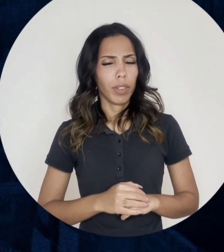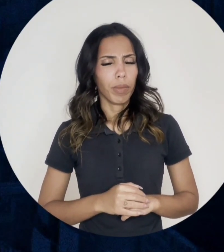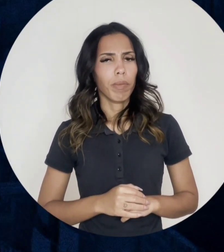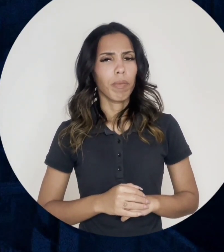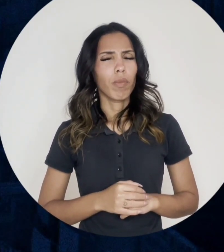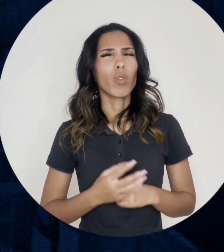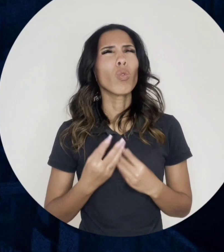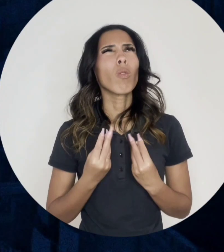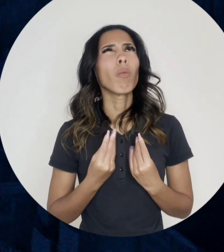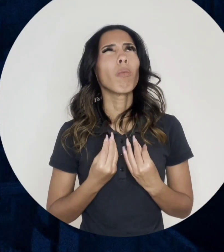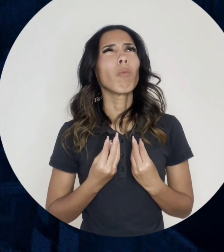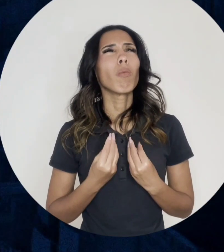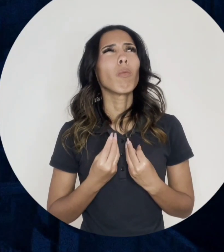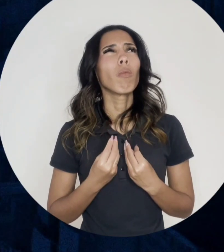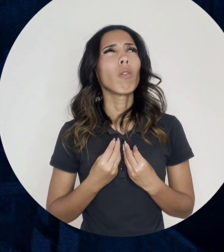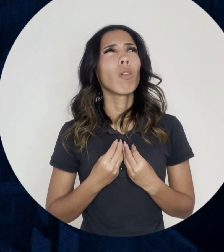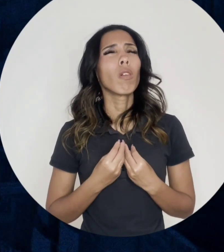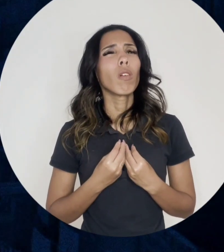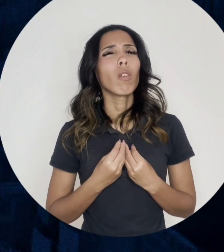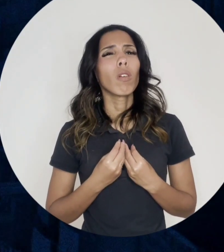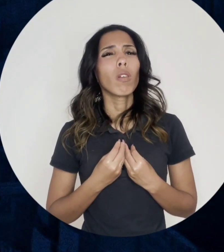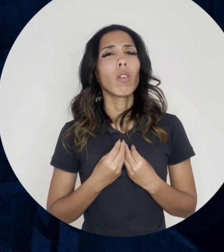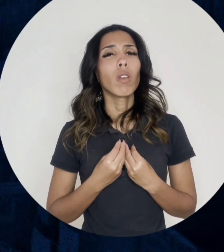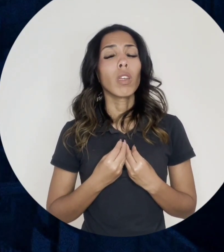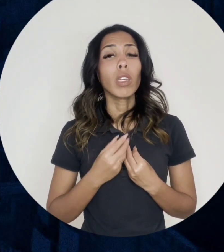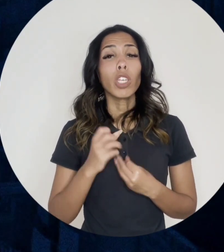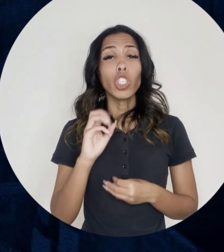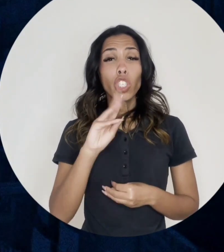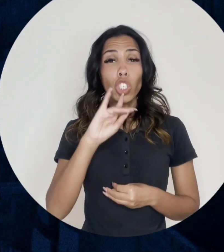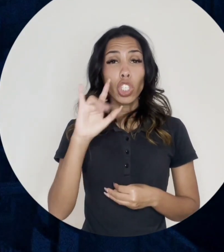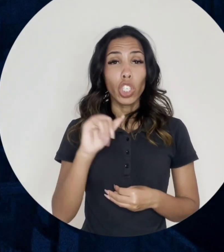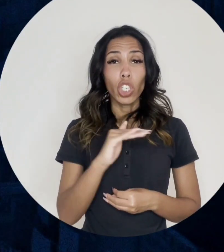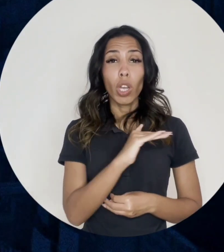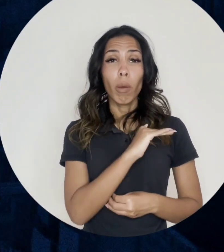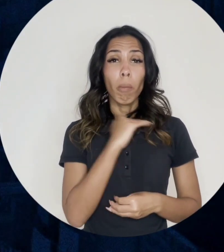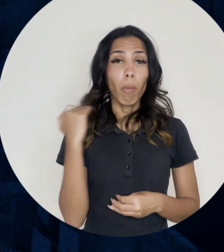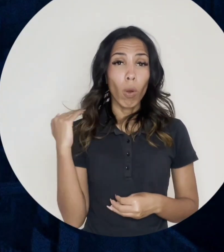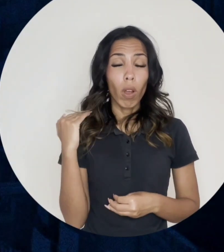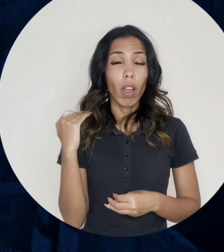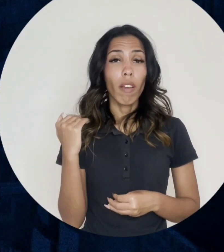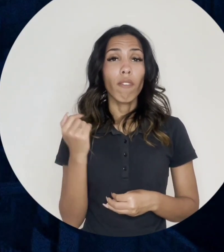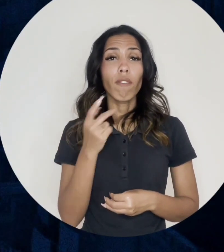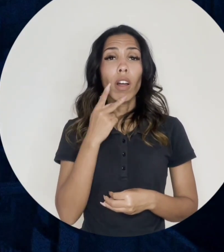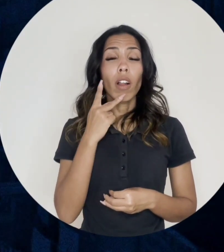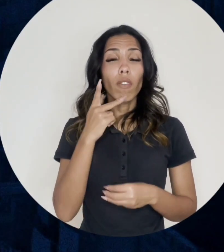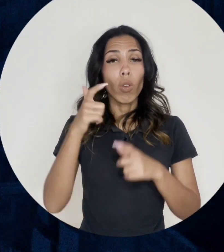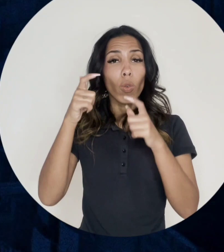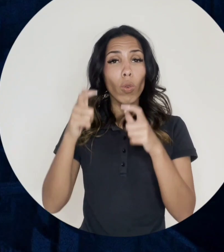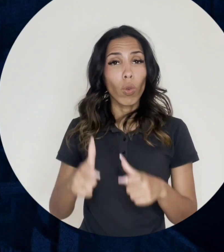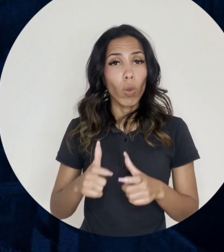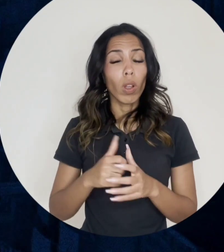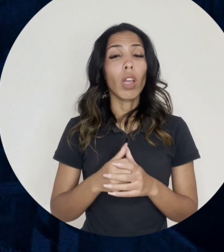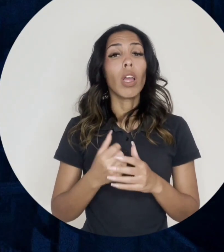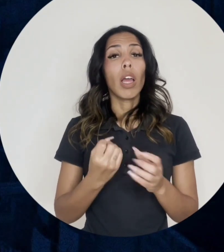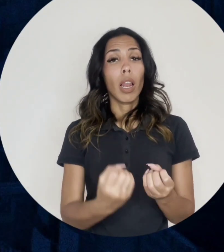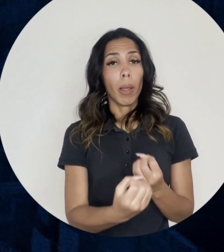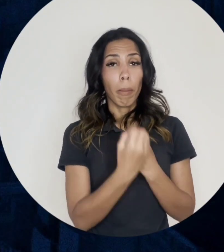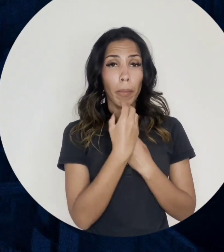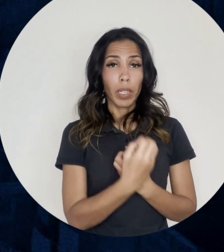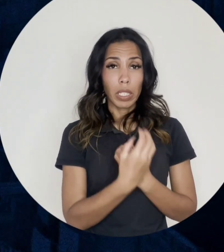como é? Se o dia que ela morresse, eu ocupar o lugar dela. Ela começou a me ensinar